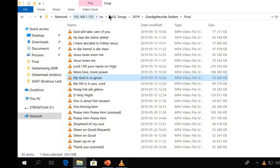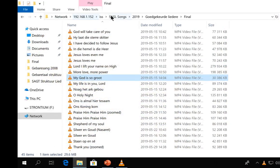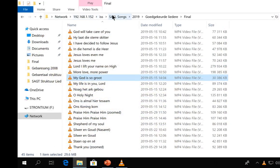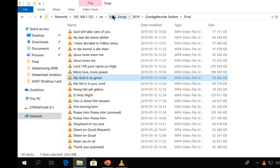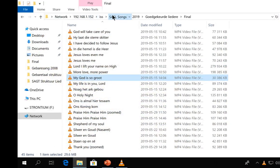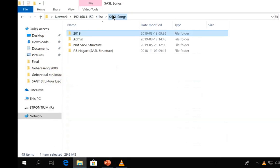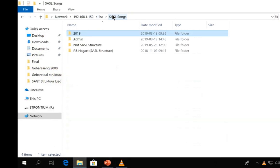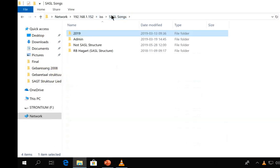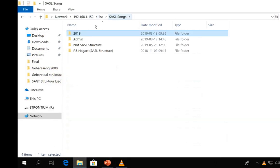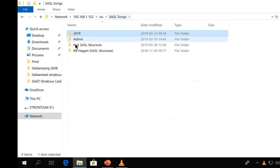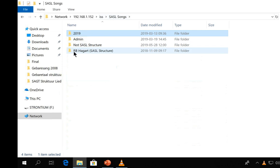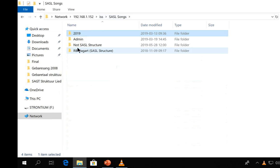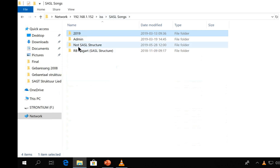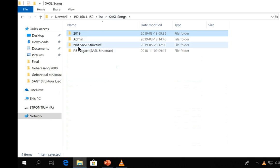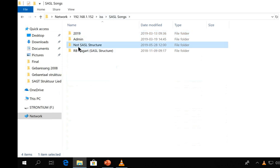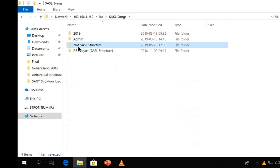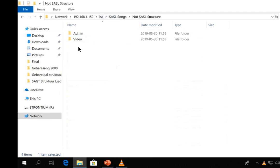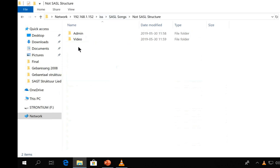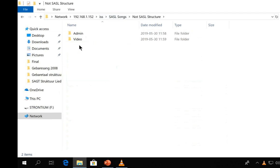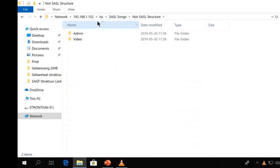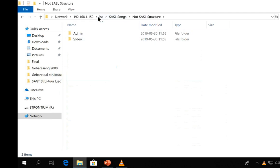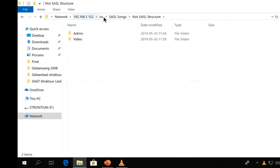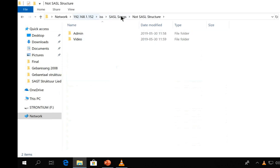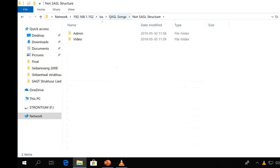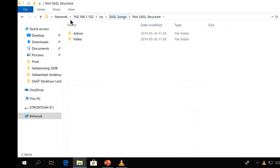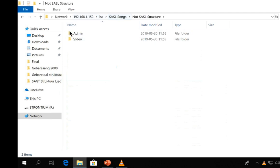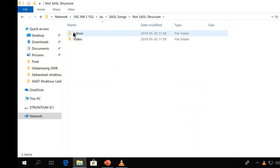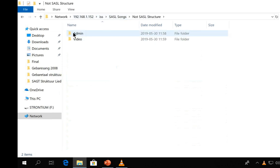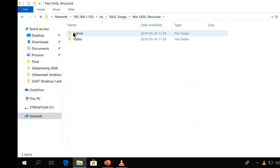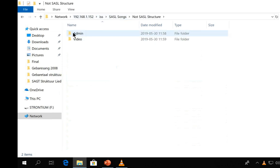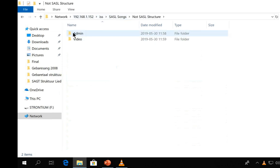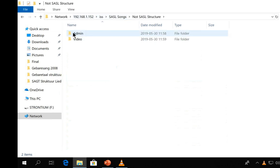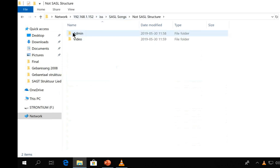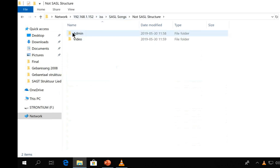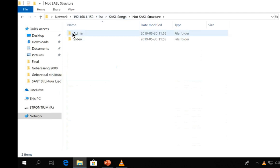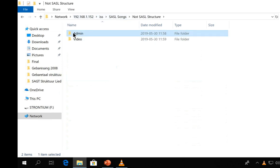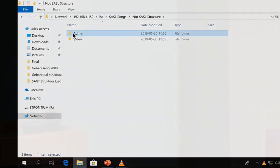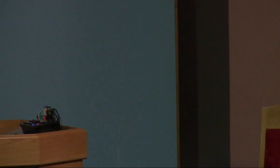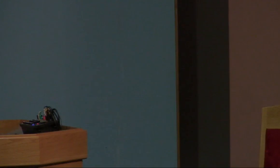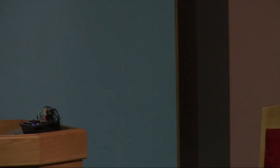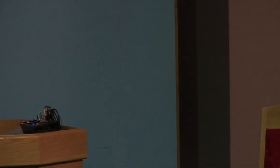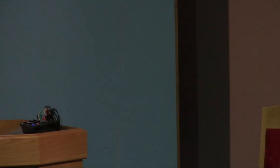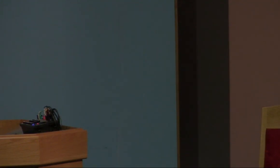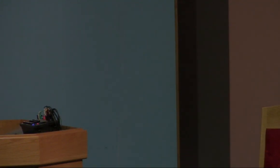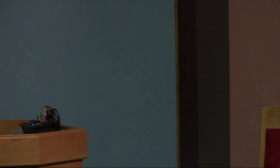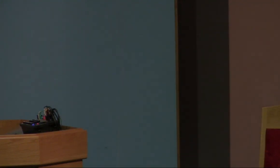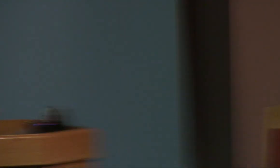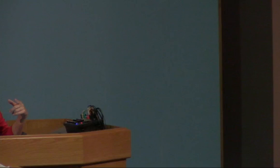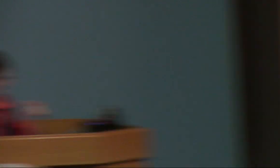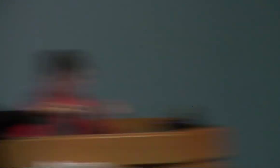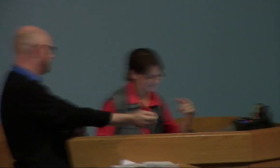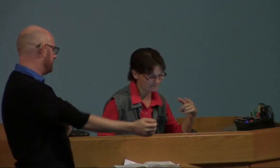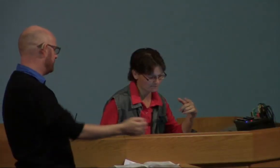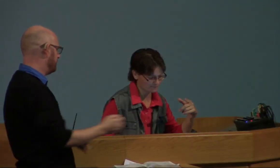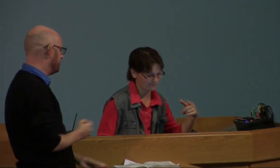wat daar bedoel word mee, maar ons doofes verstaan dit nie, want nou sien ons vir doofes die Here kan niks doen nie. Ja, die niks.